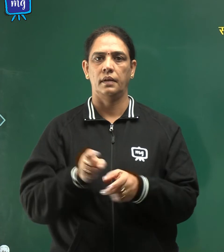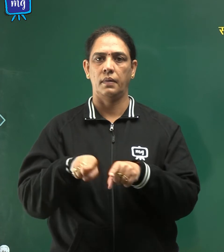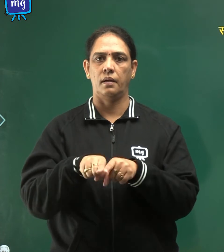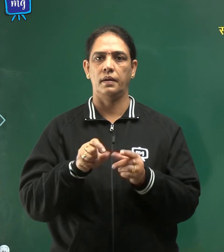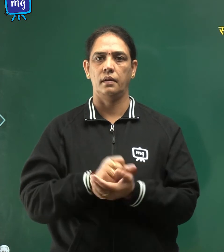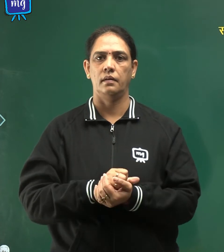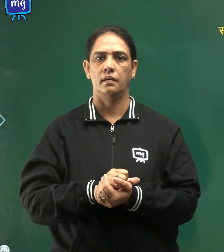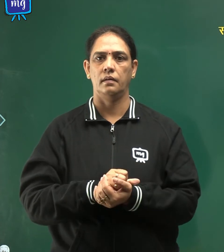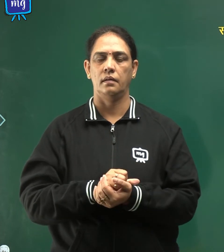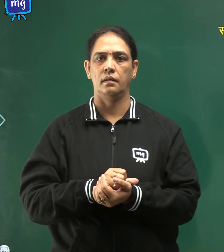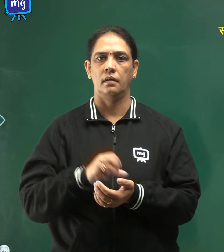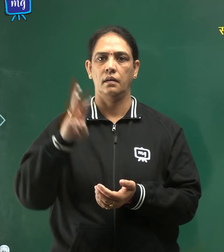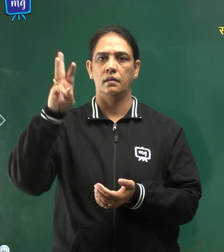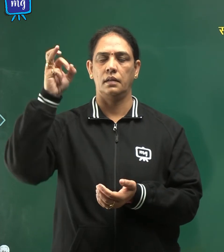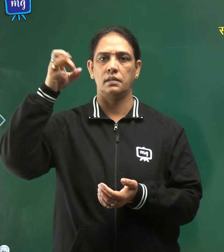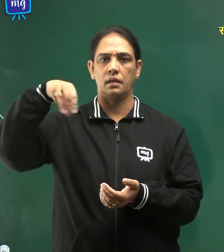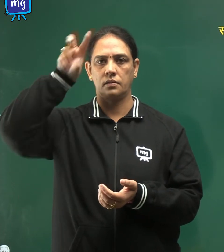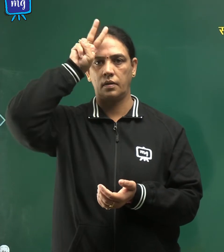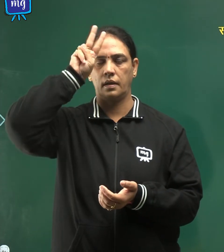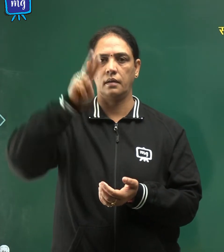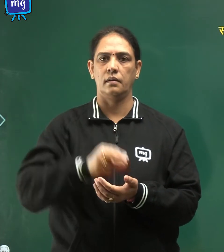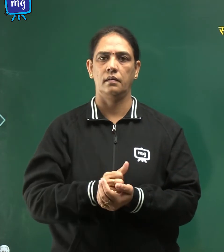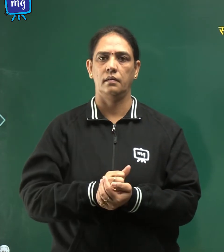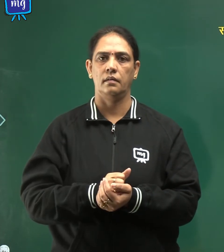बराबर 30 का स्क्वायर,